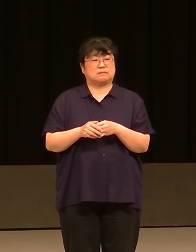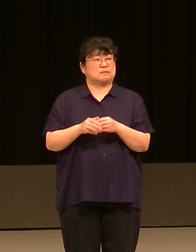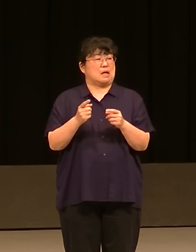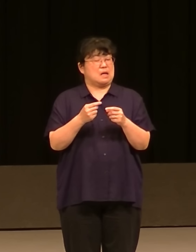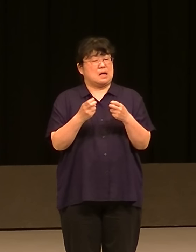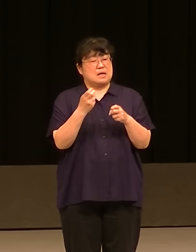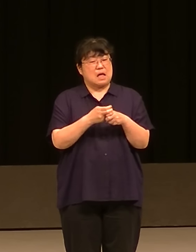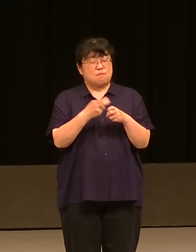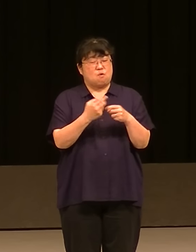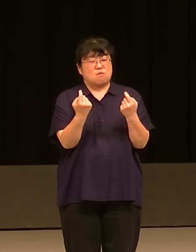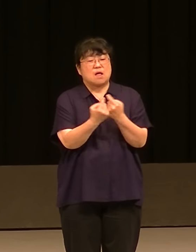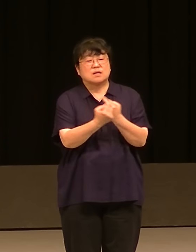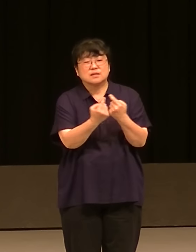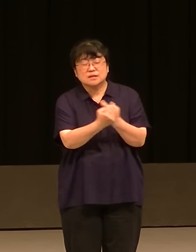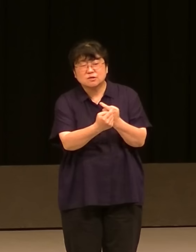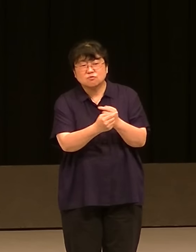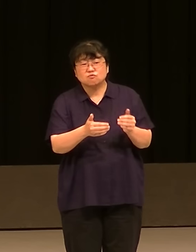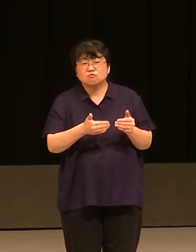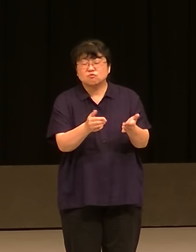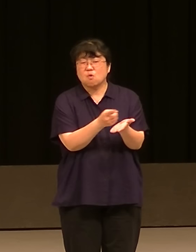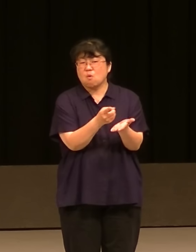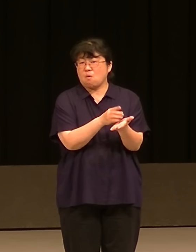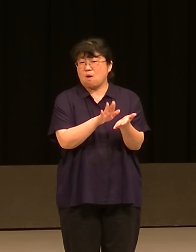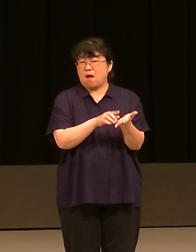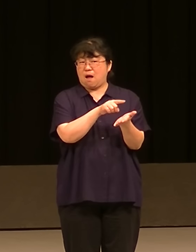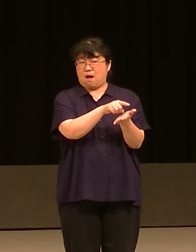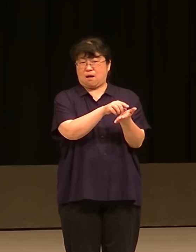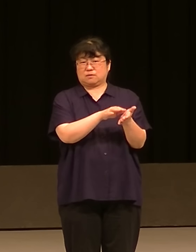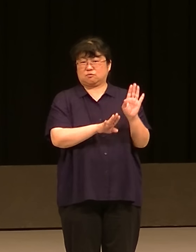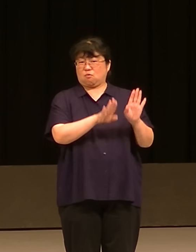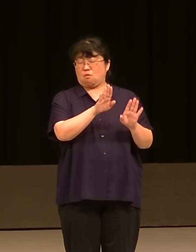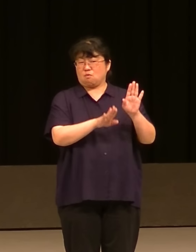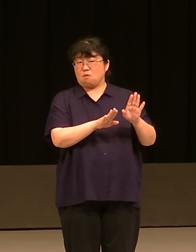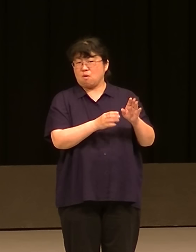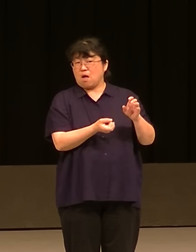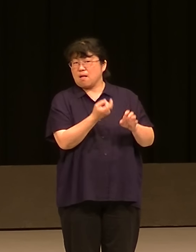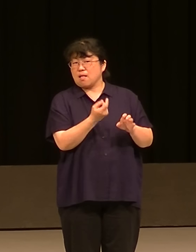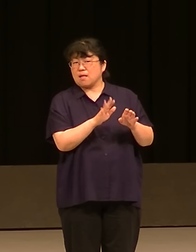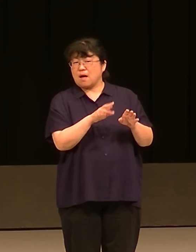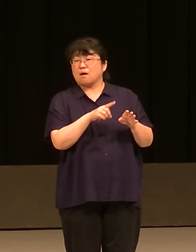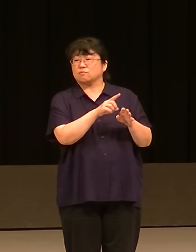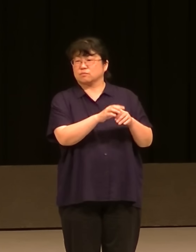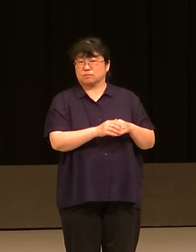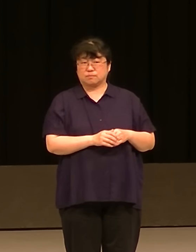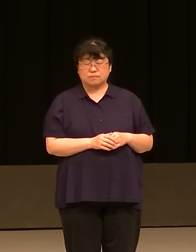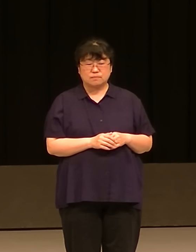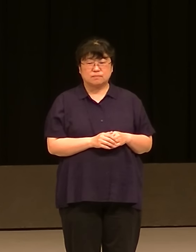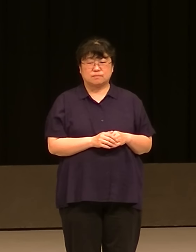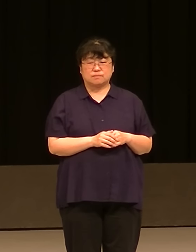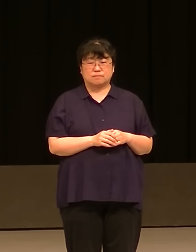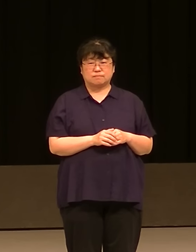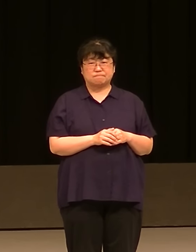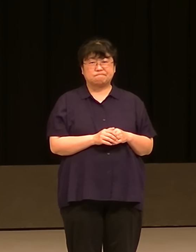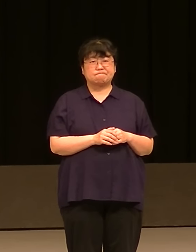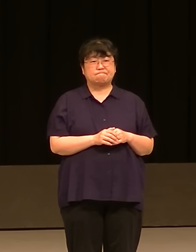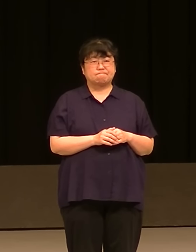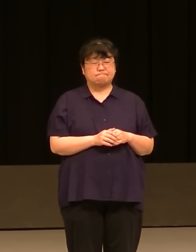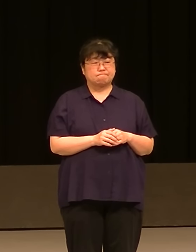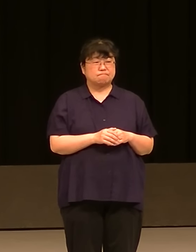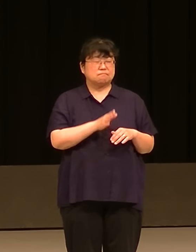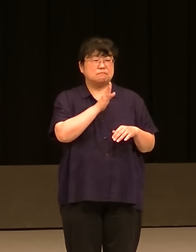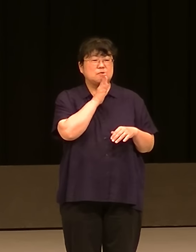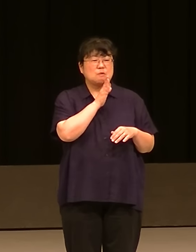の方に、持っていこうとするとこういう傾向が出てきてしまっていると、いうのは、